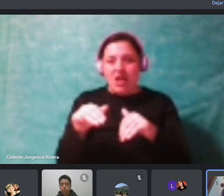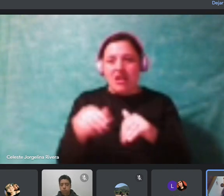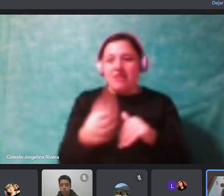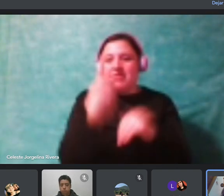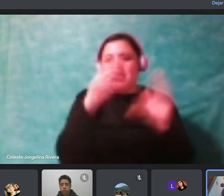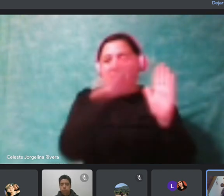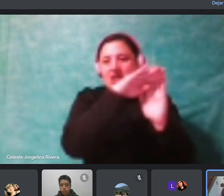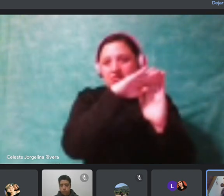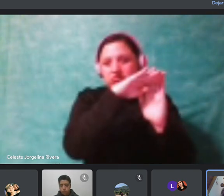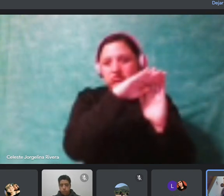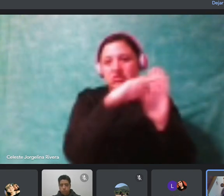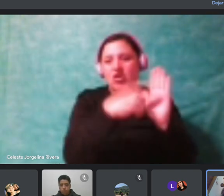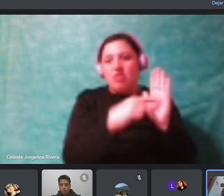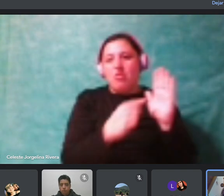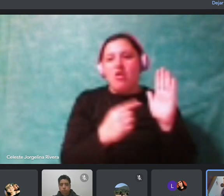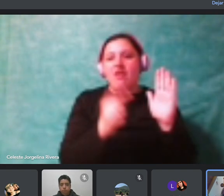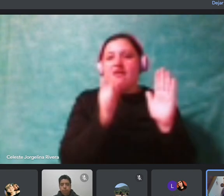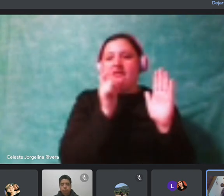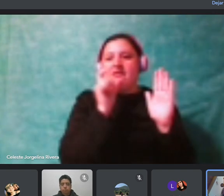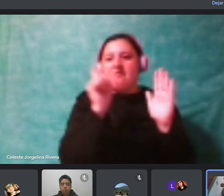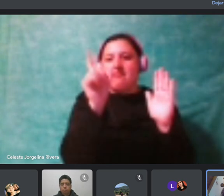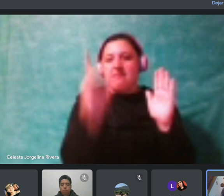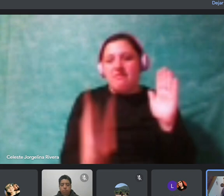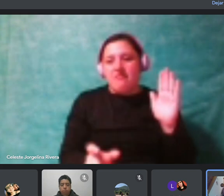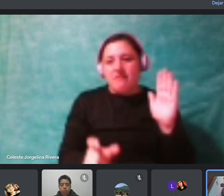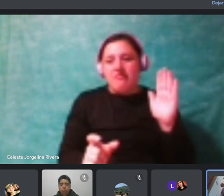con vocabulario de acá, que tienen que ir fijándose.